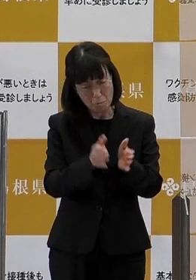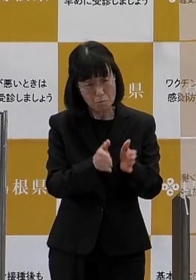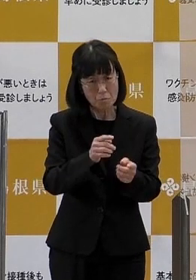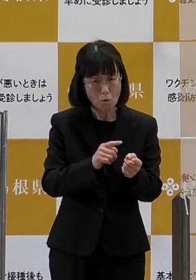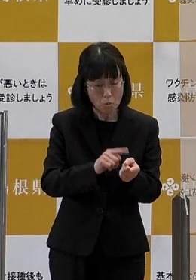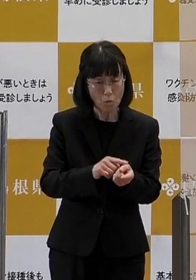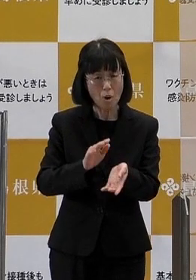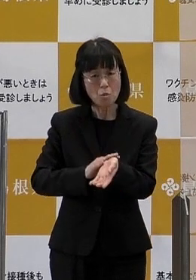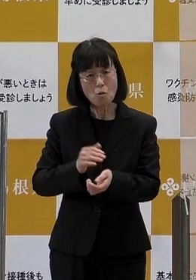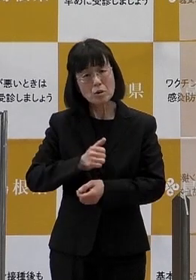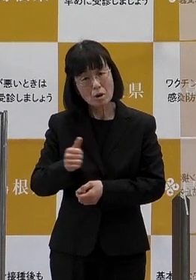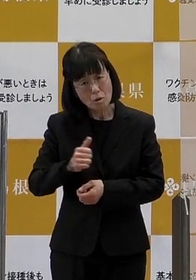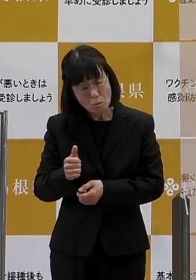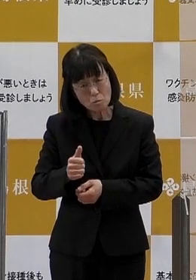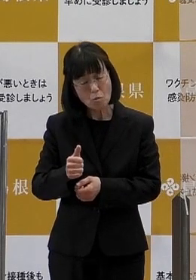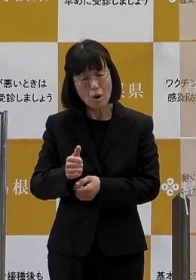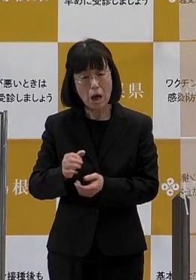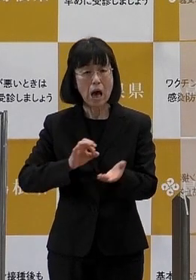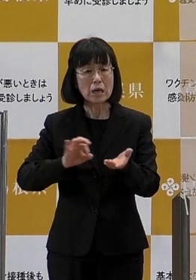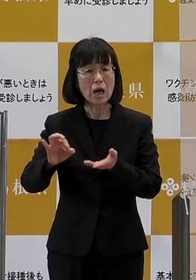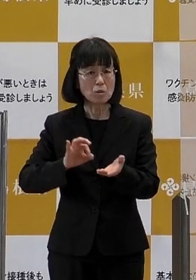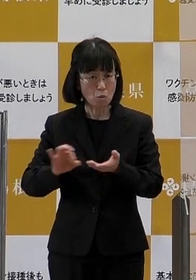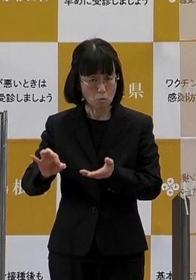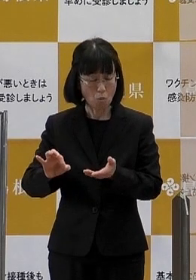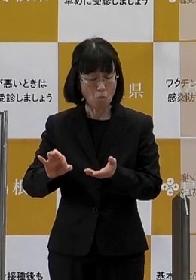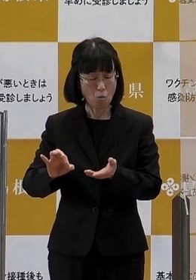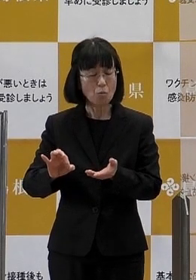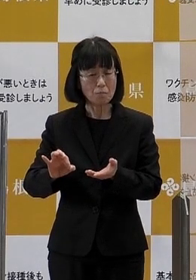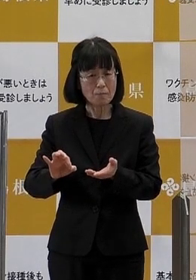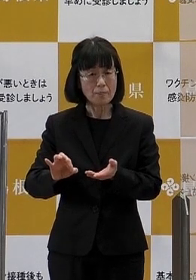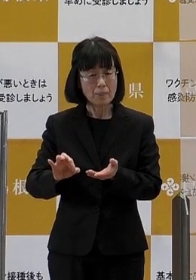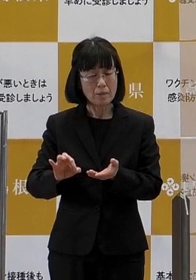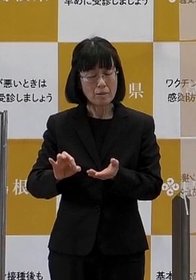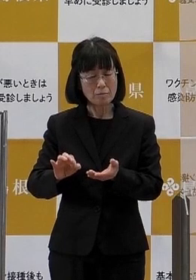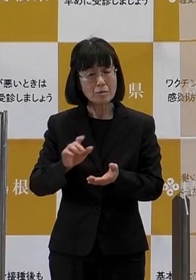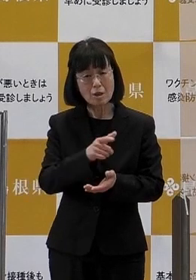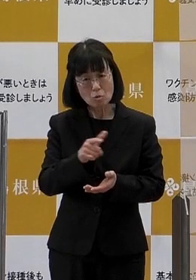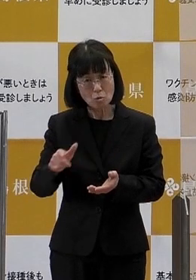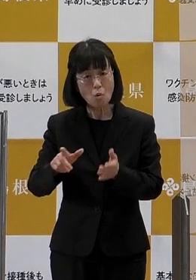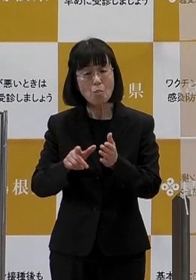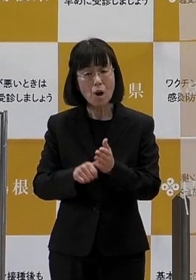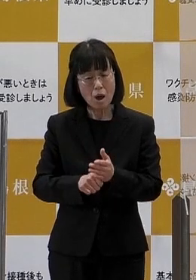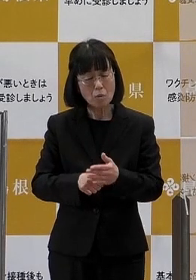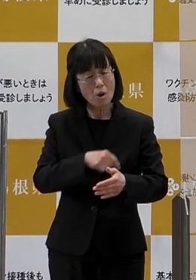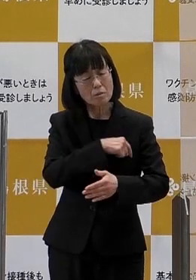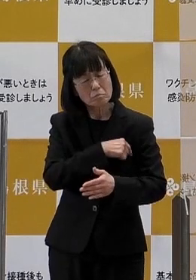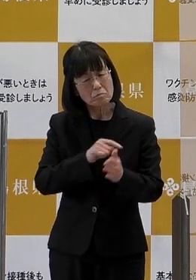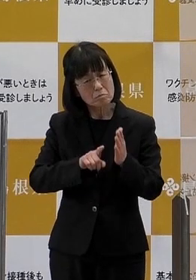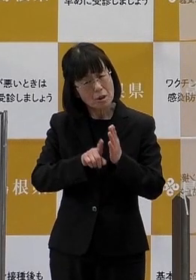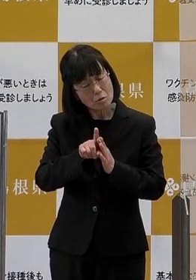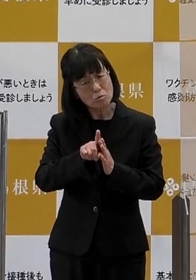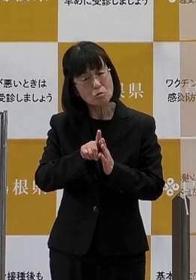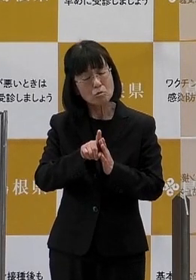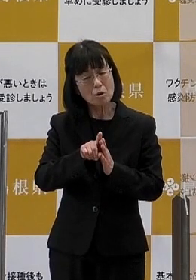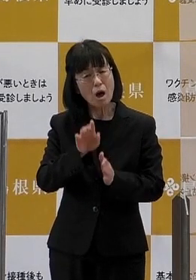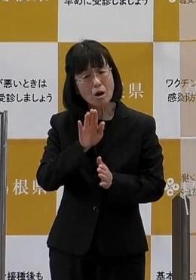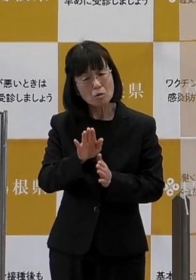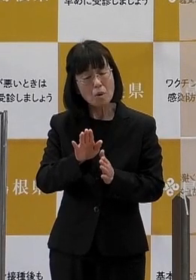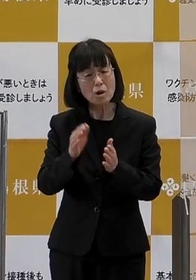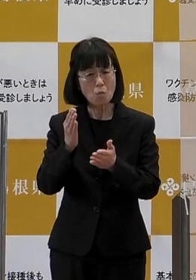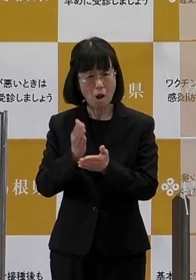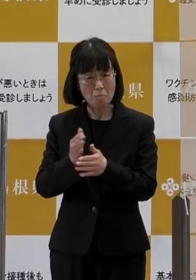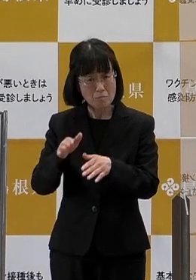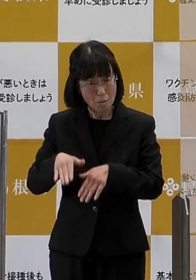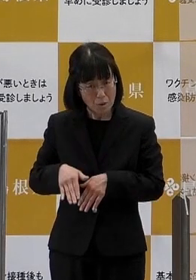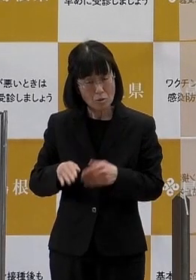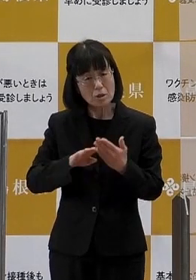院生活必需品の買い出しなどでの移動は発熱などの症状がある場合を除いて控えていただく必